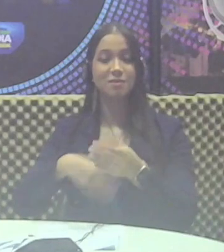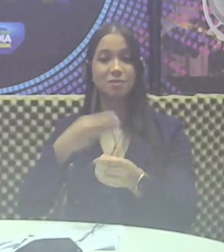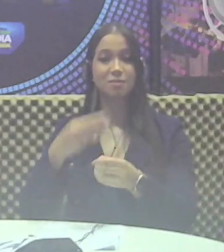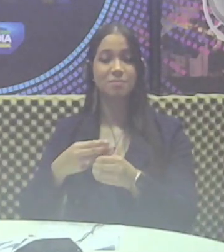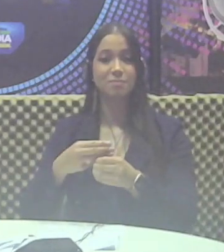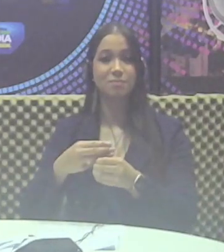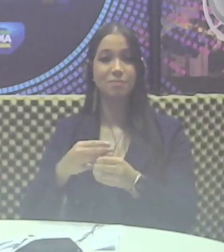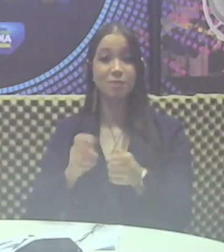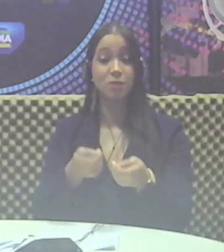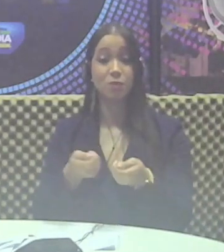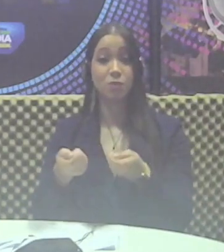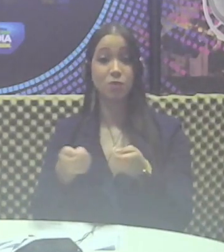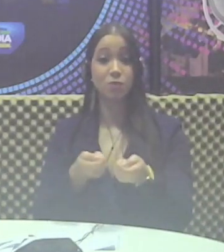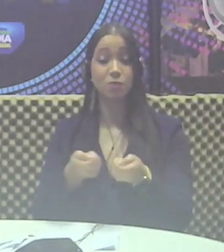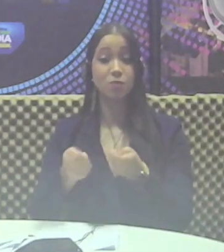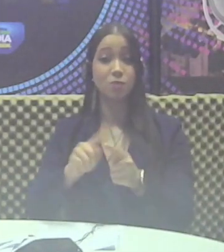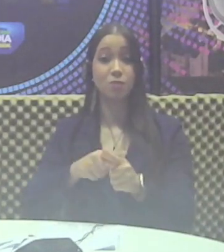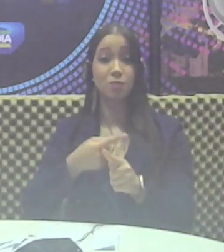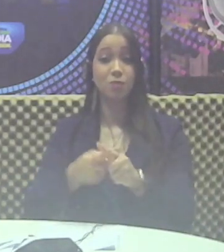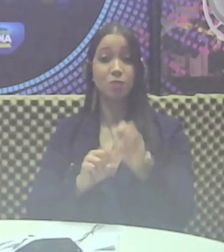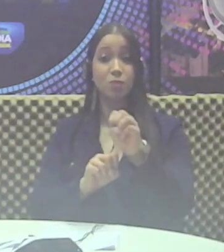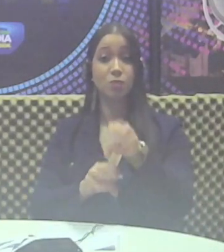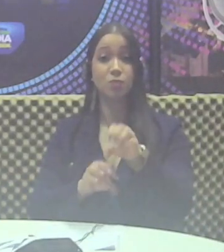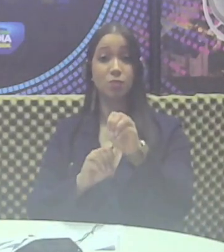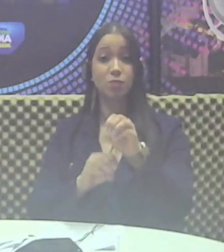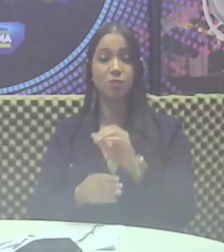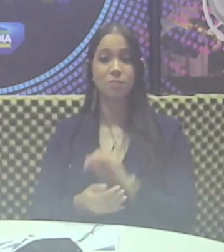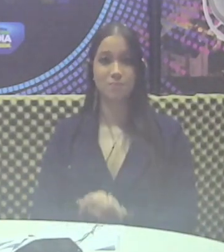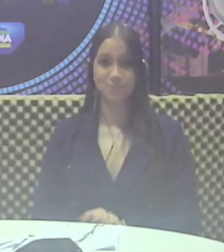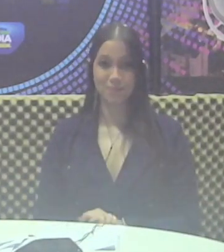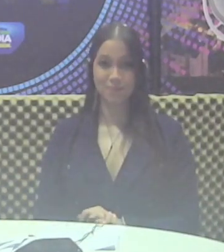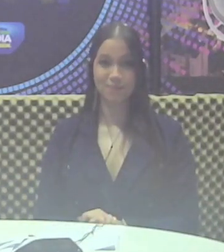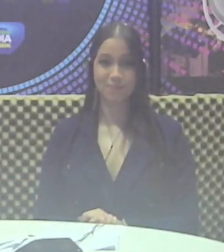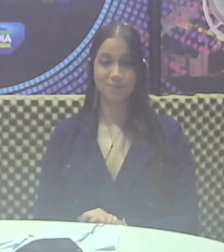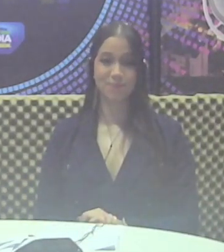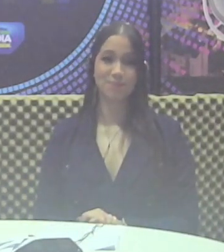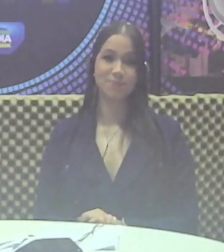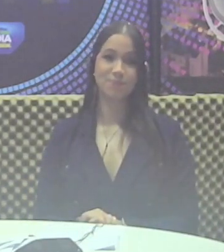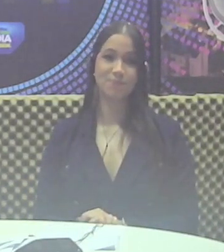municipais de administração e educação.